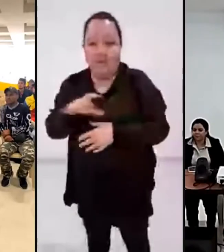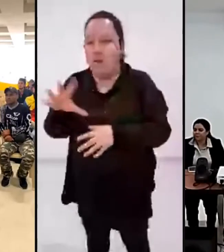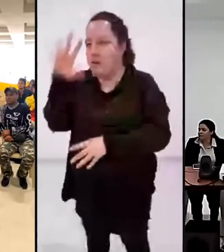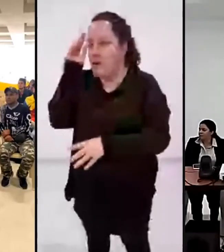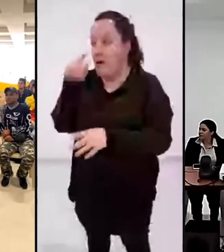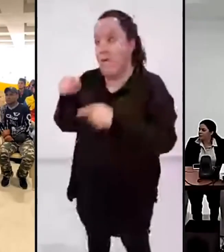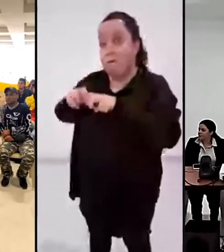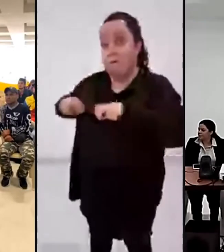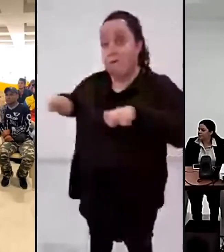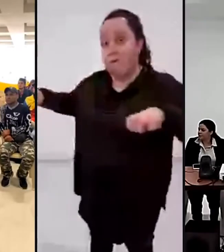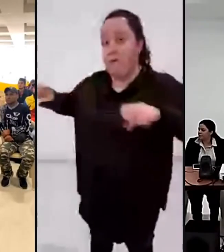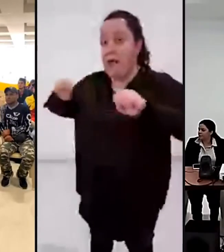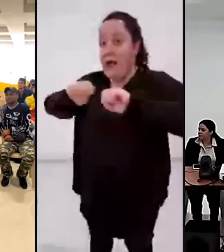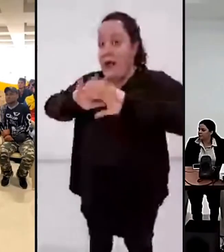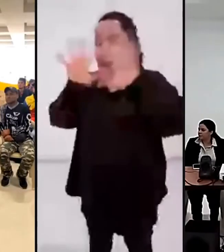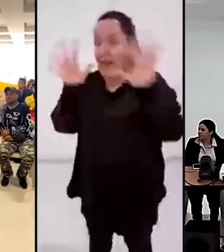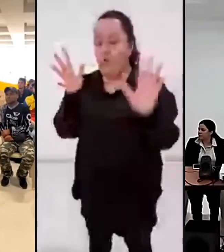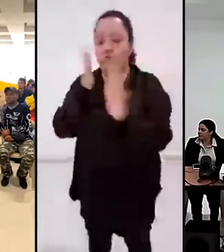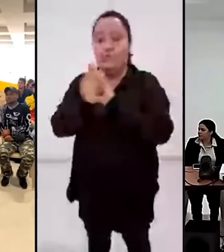no